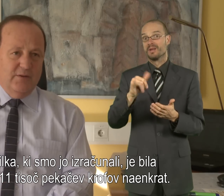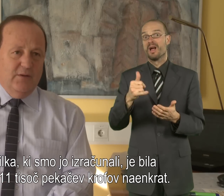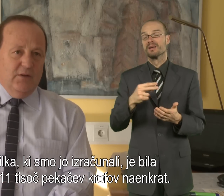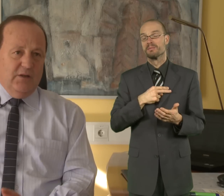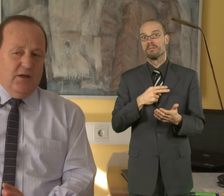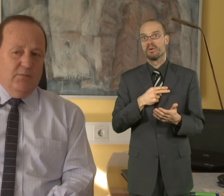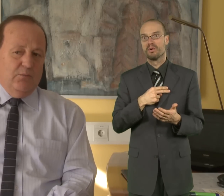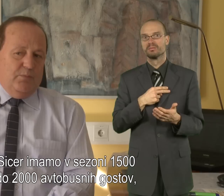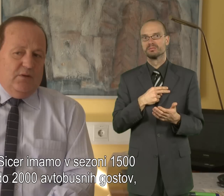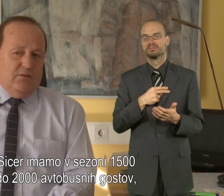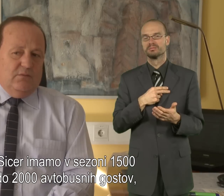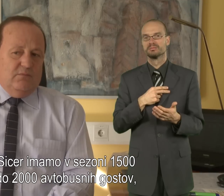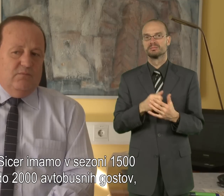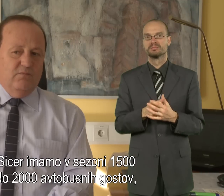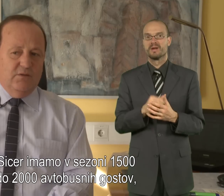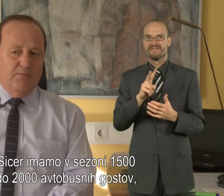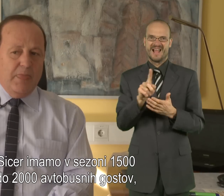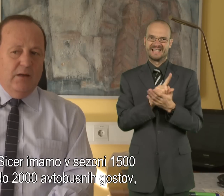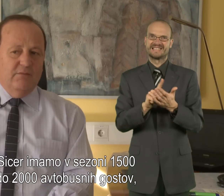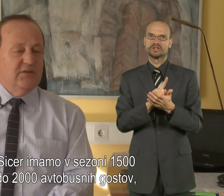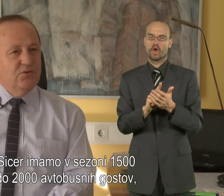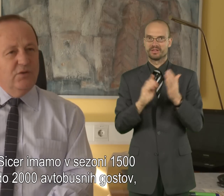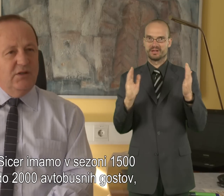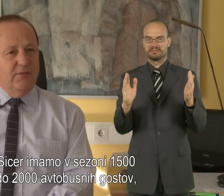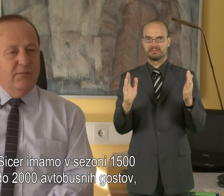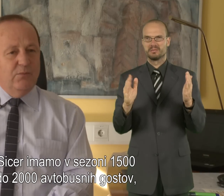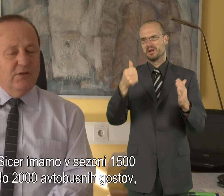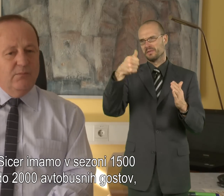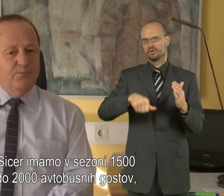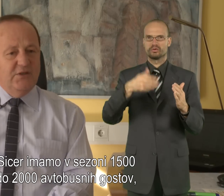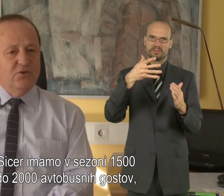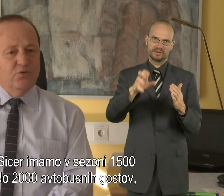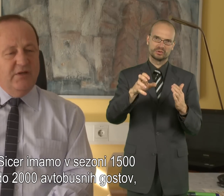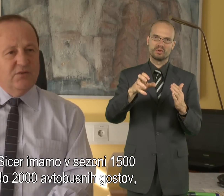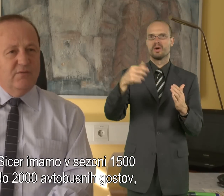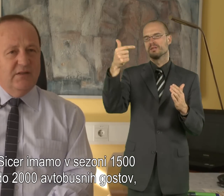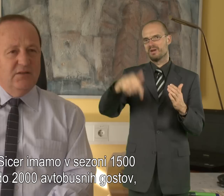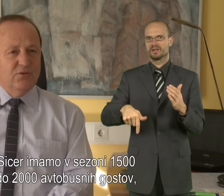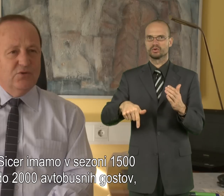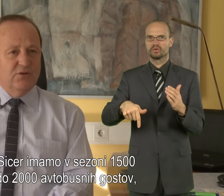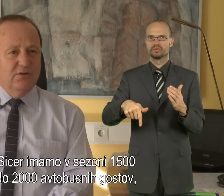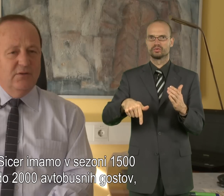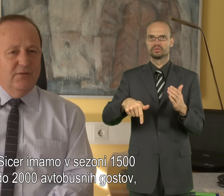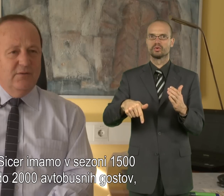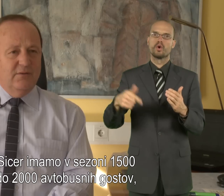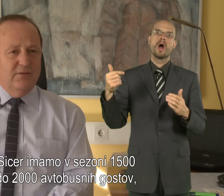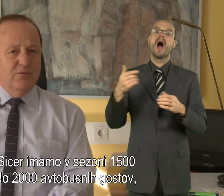tako da, ja, imamo pa v sezoni, imamo tam 1500–2000